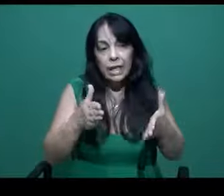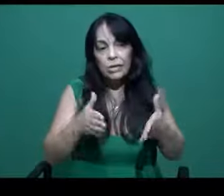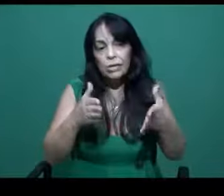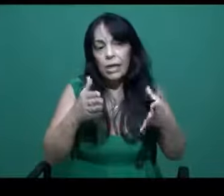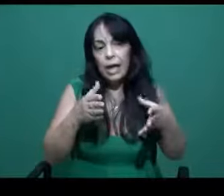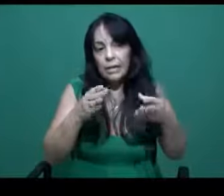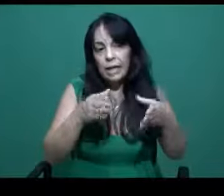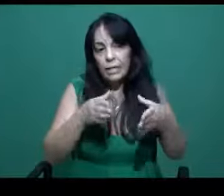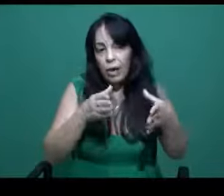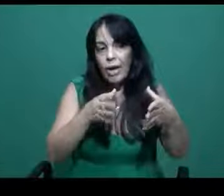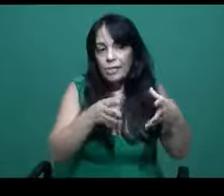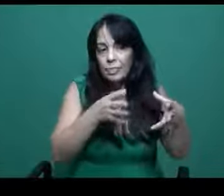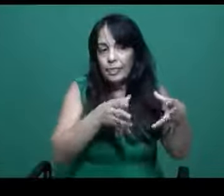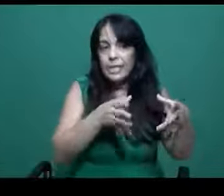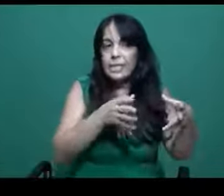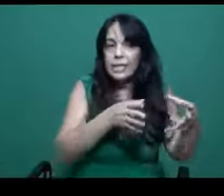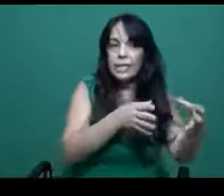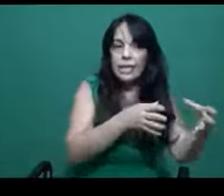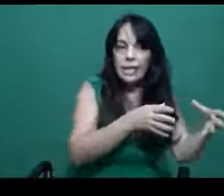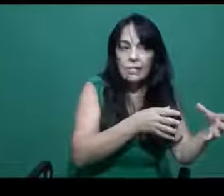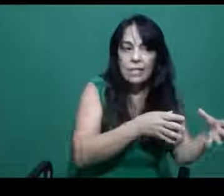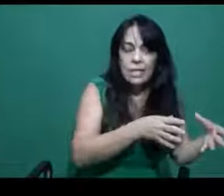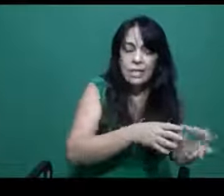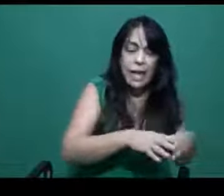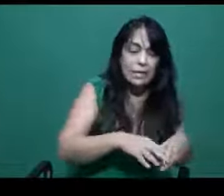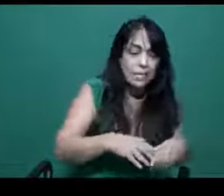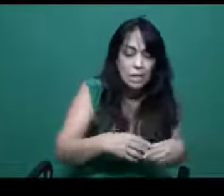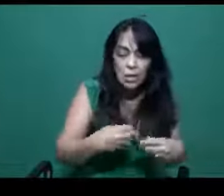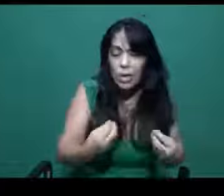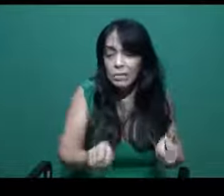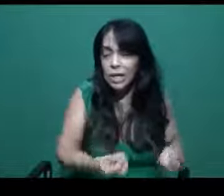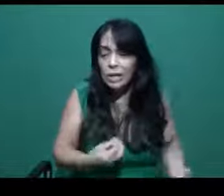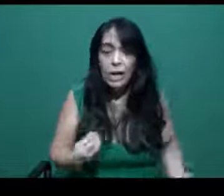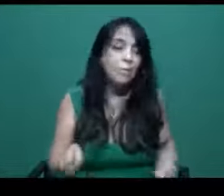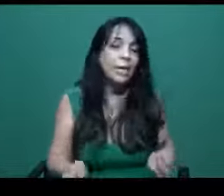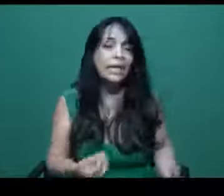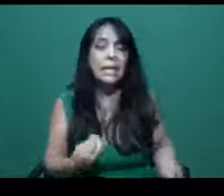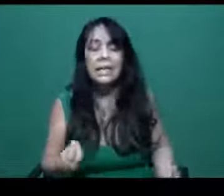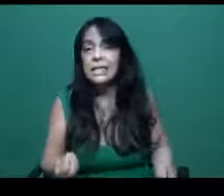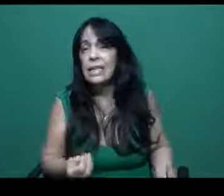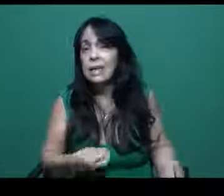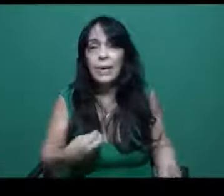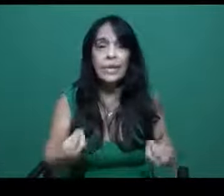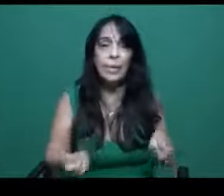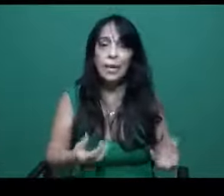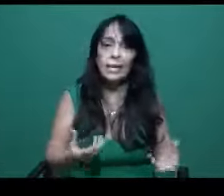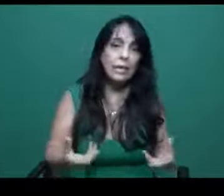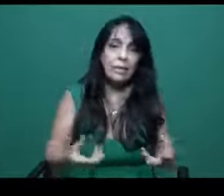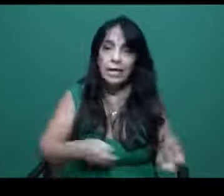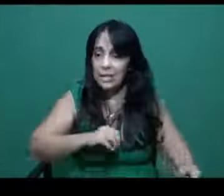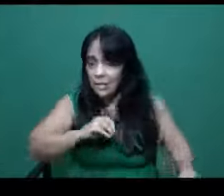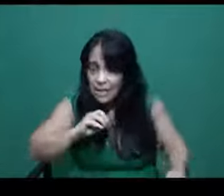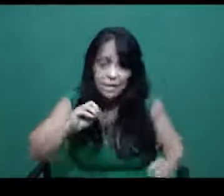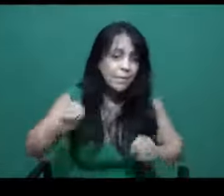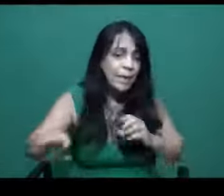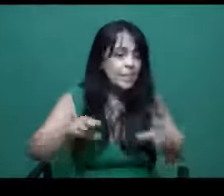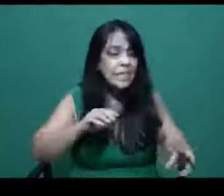dentro da linguagem precisa da língua de sinais. Mas enquanto ele é uma criança, ele também está aprendendo a língua, ele também precisa